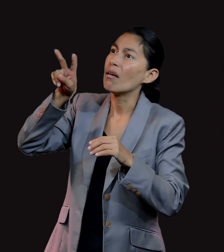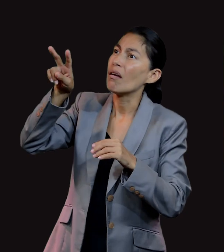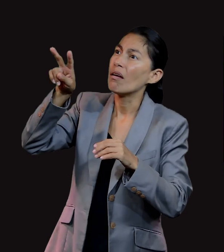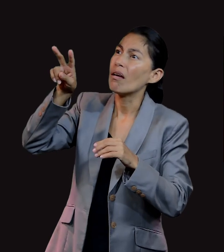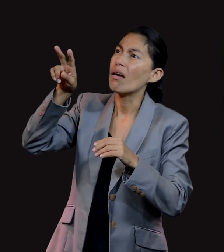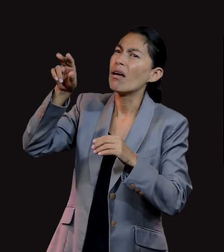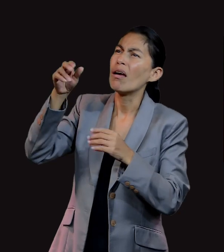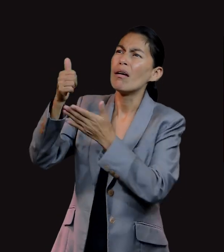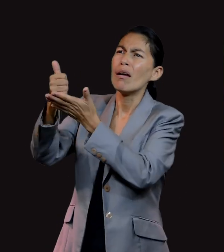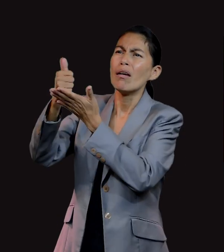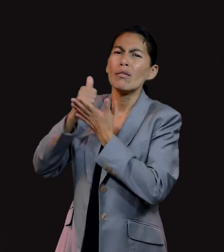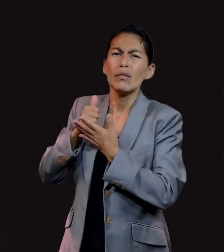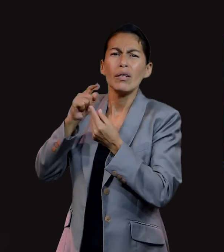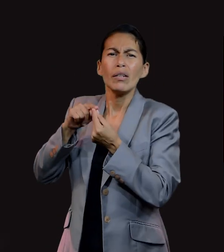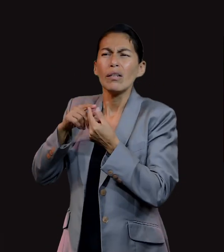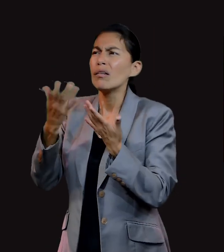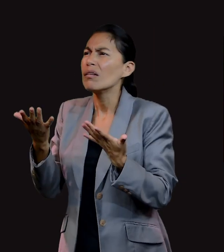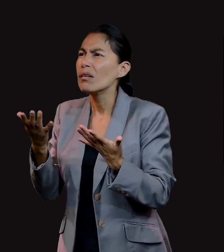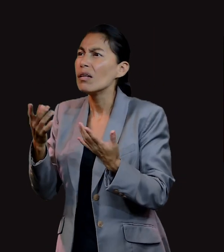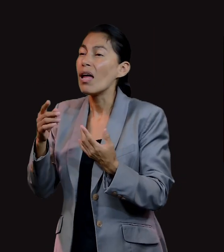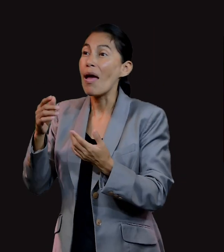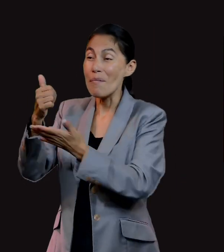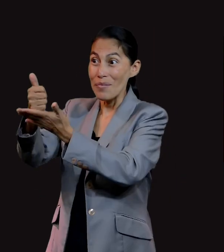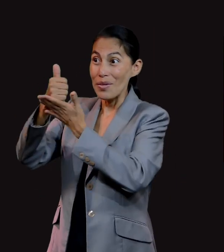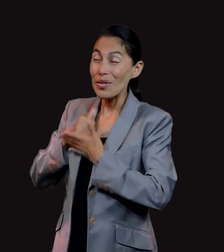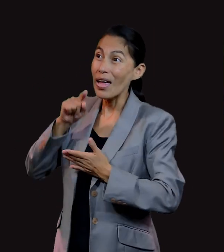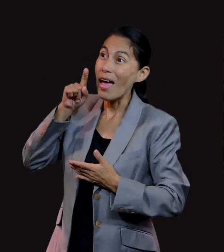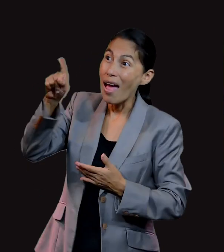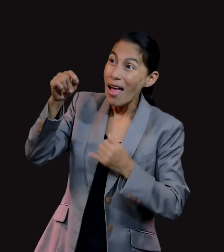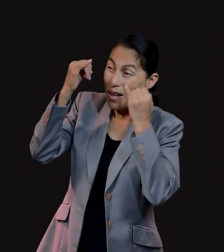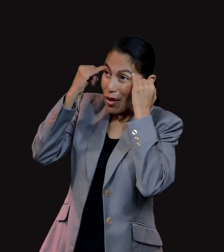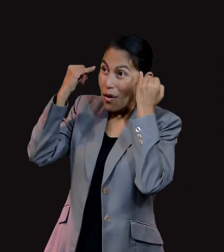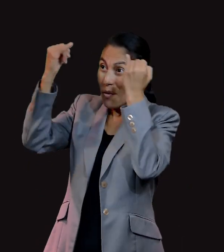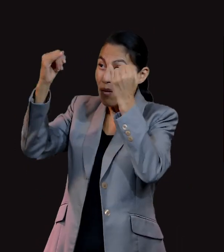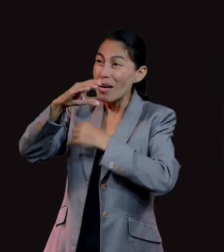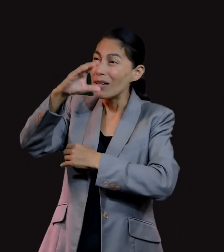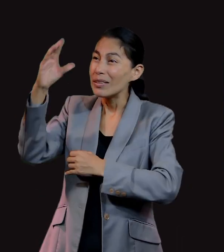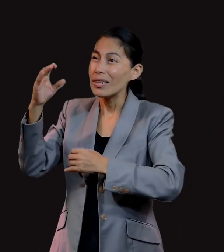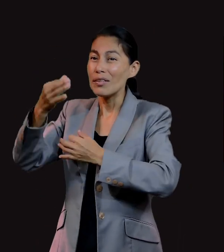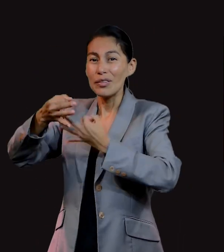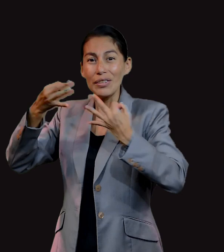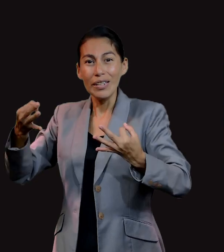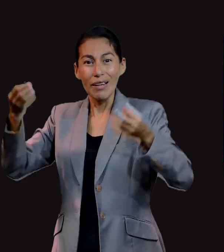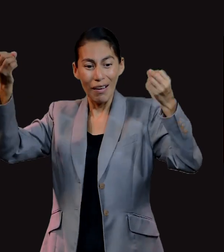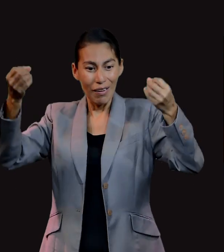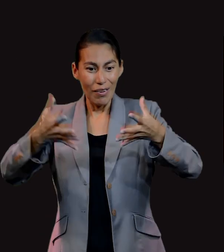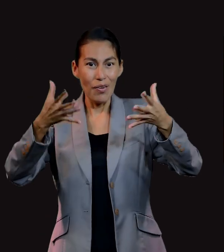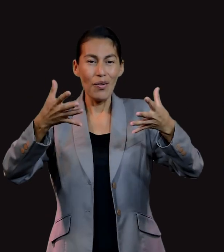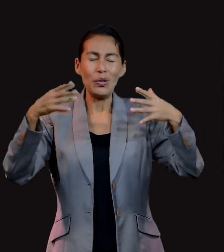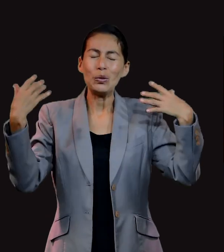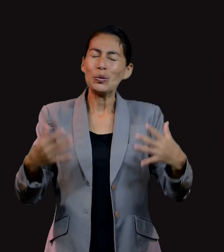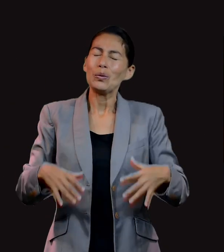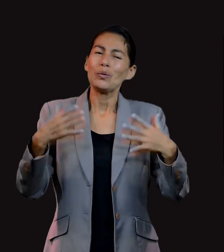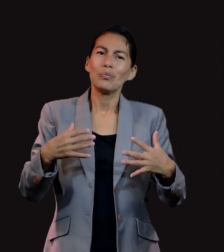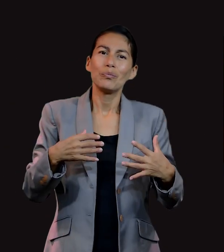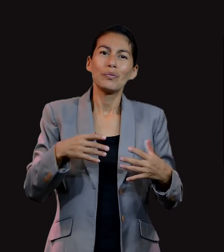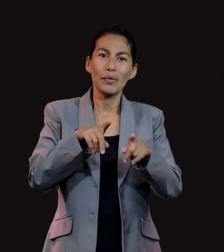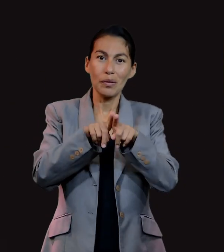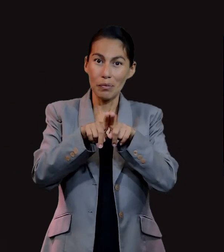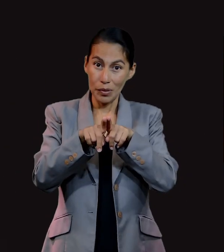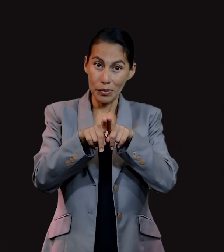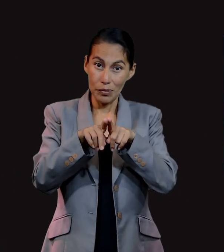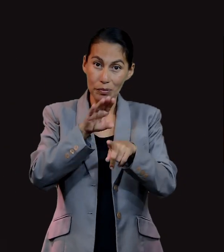Mi socorro Viene de Jehová Que hizo los cielos Y la tierra Querido amigo Querido hermano Esto es real